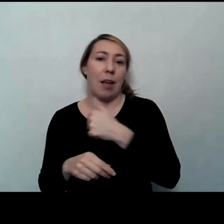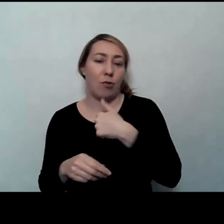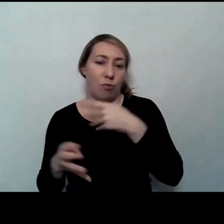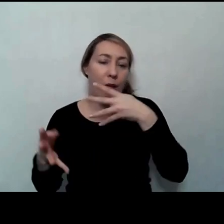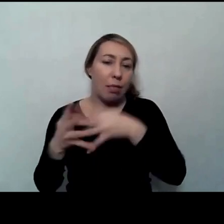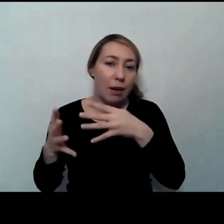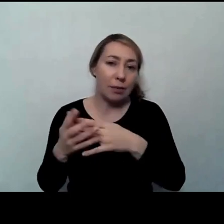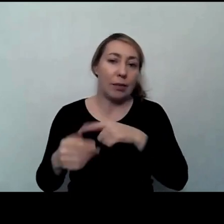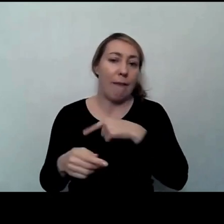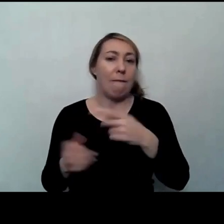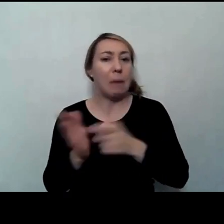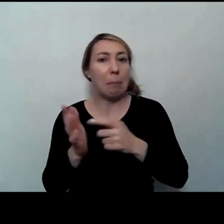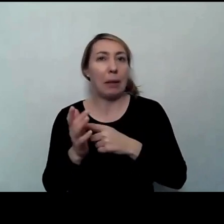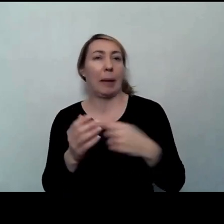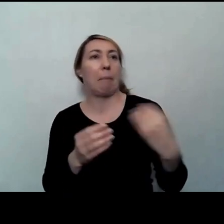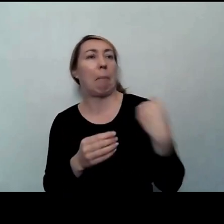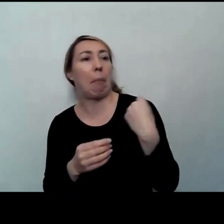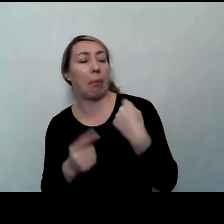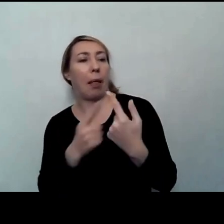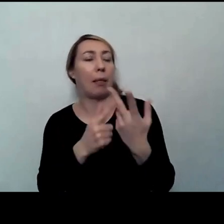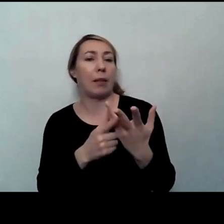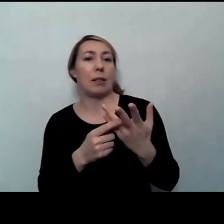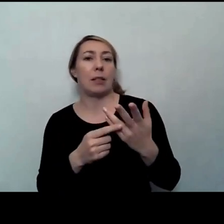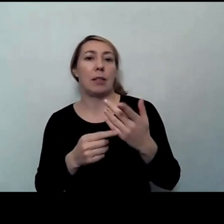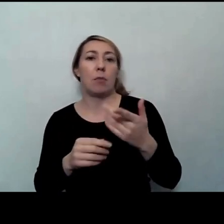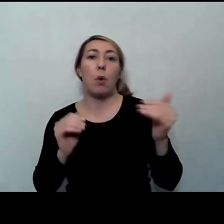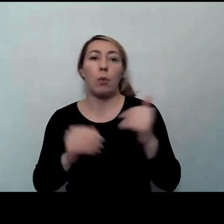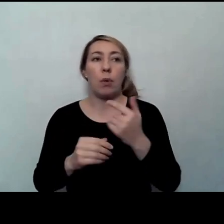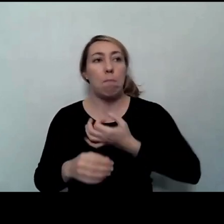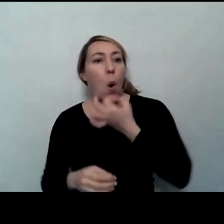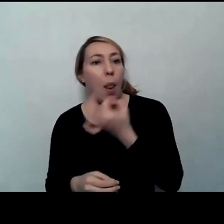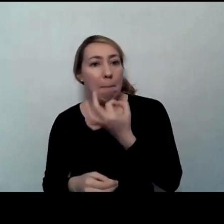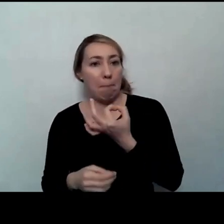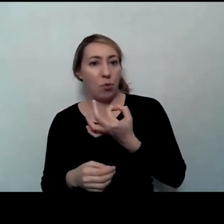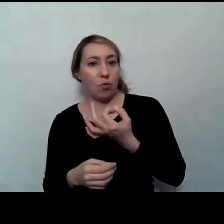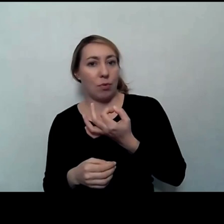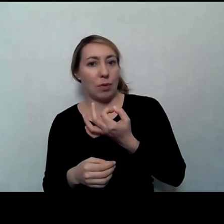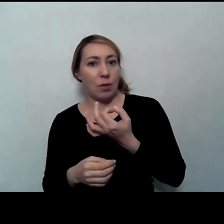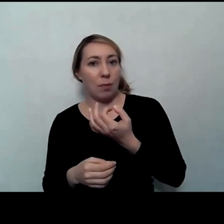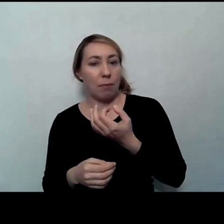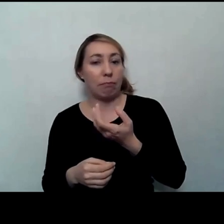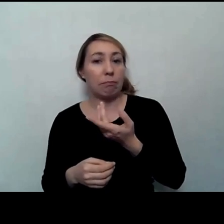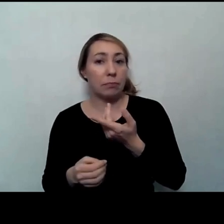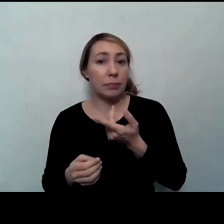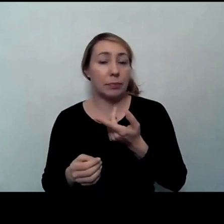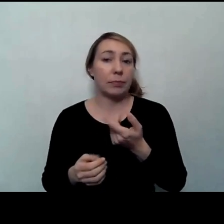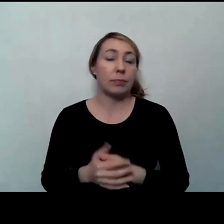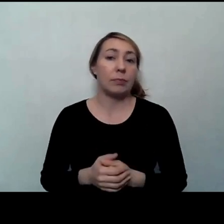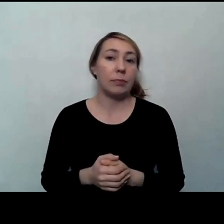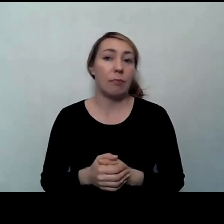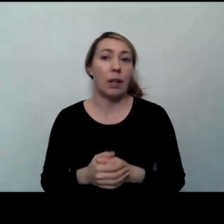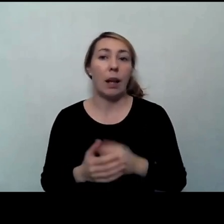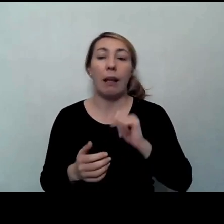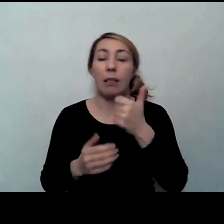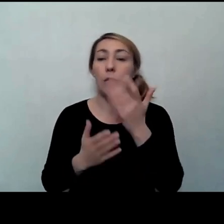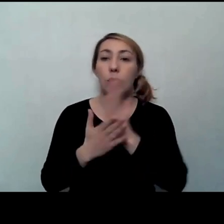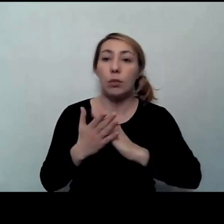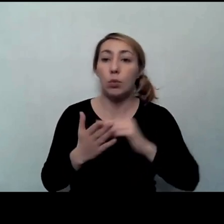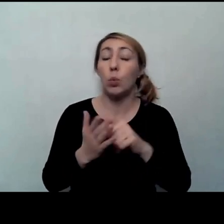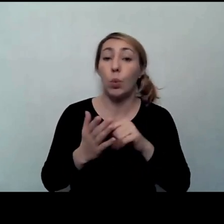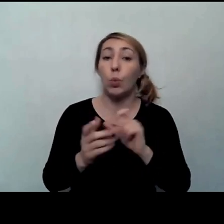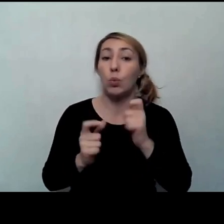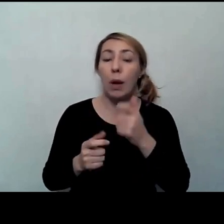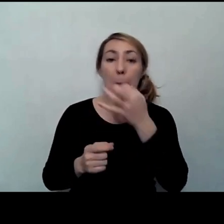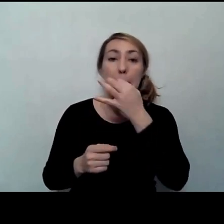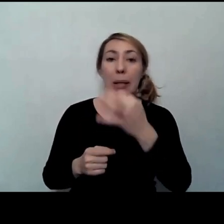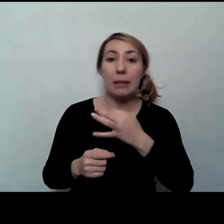które pozwoliłyby nam się zmierzyć, polepszyć, udoskonalić. No i jednym z tych elementów są właśnie te